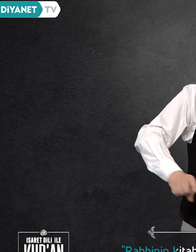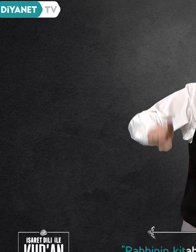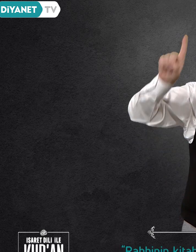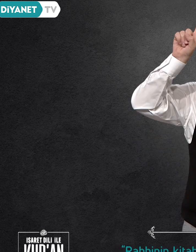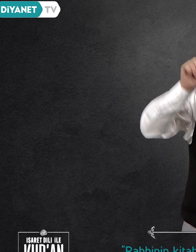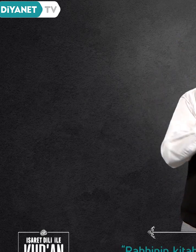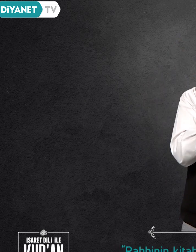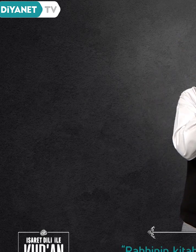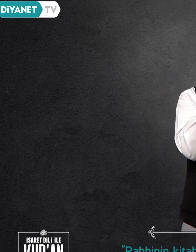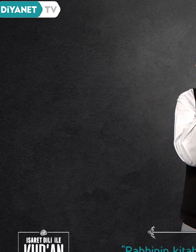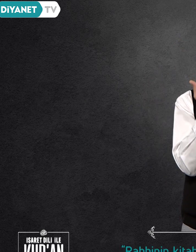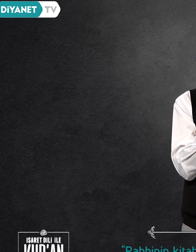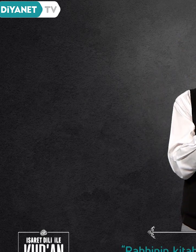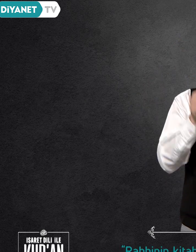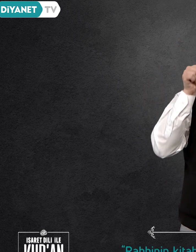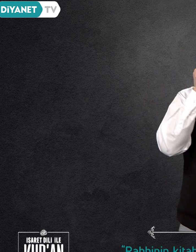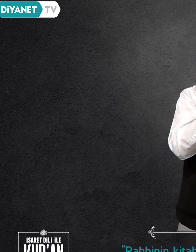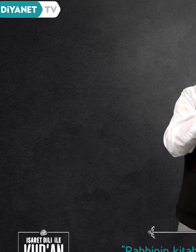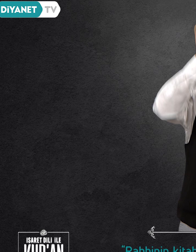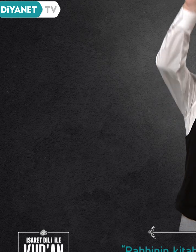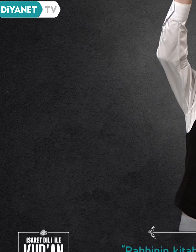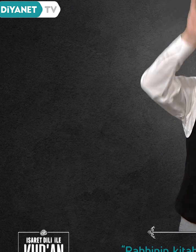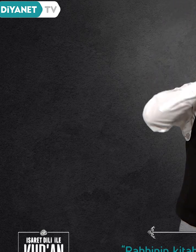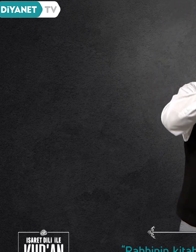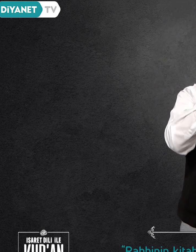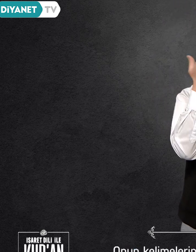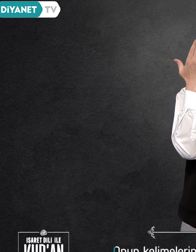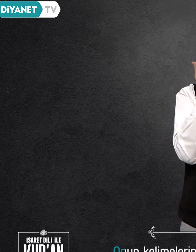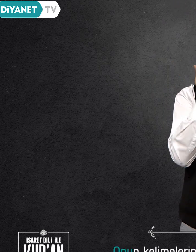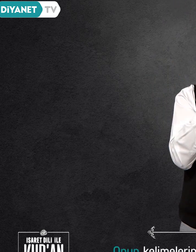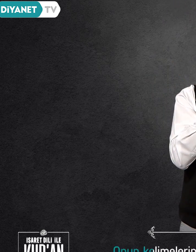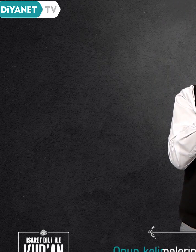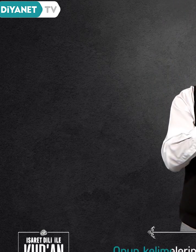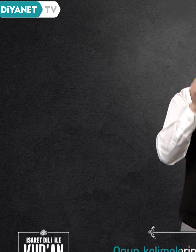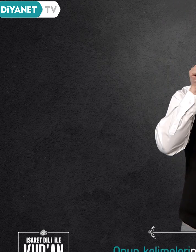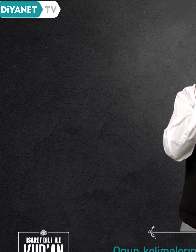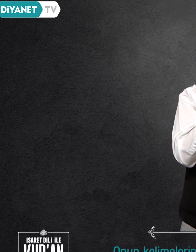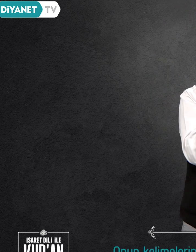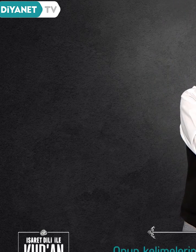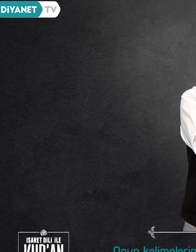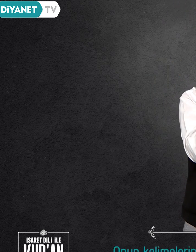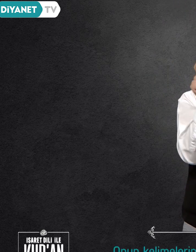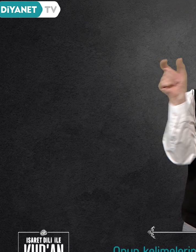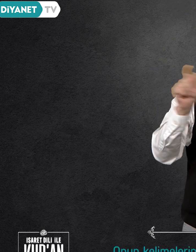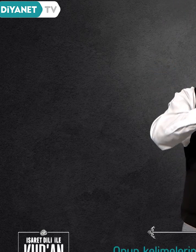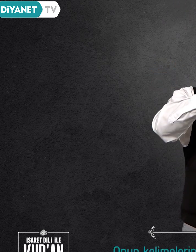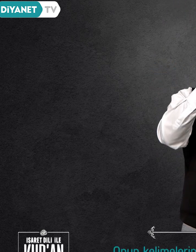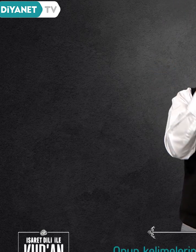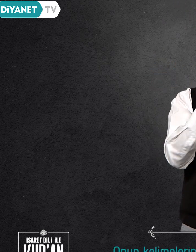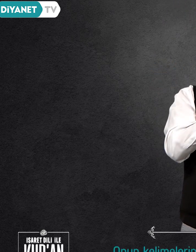kitabından sana vahyedileni oku onun kelimelerini değiştirecek hiç kimse